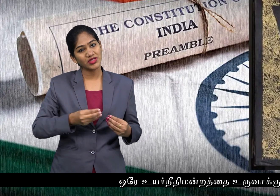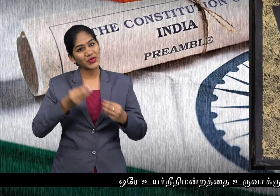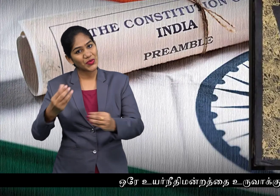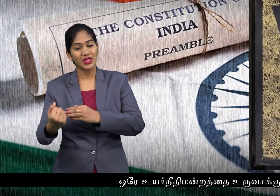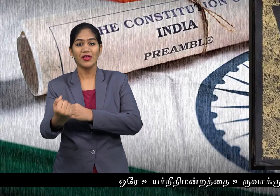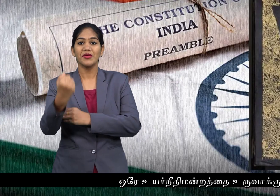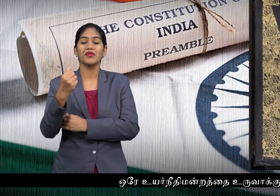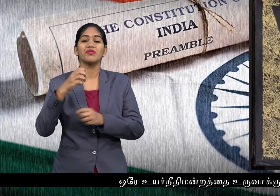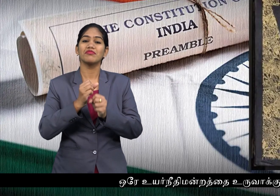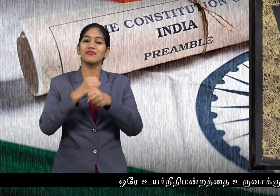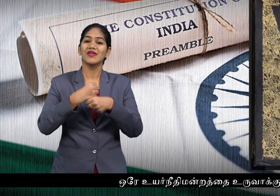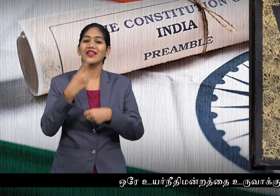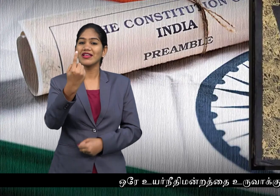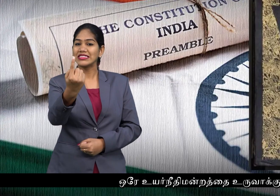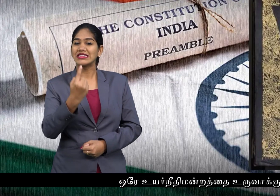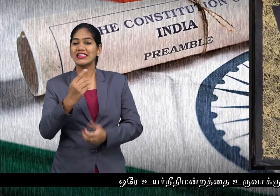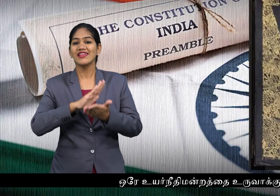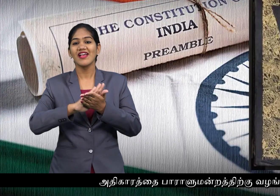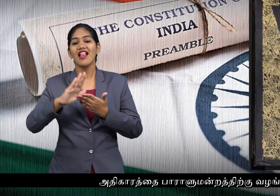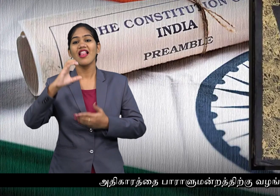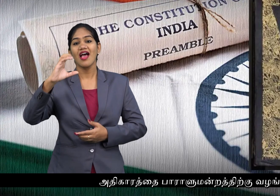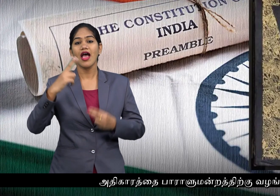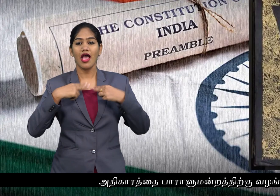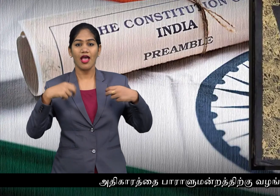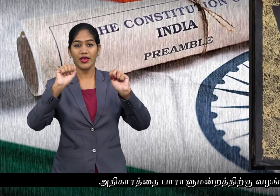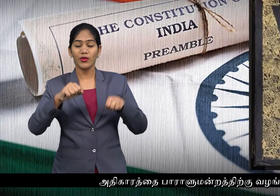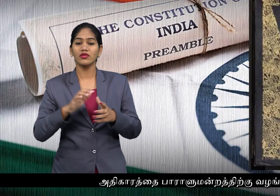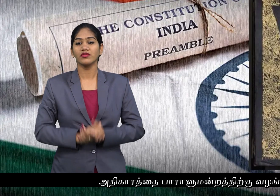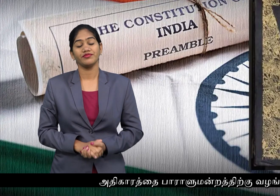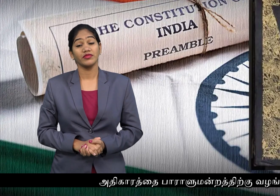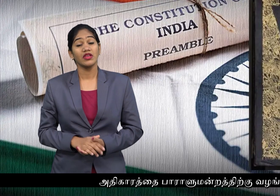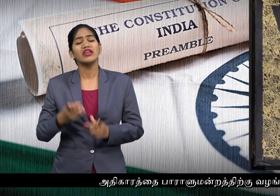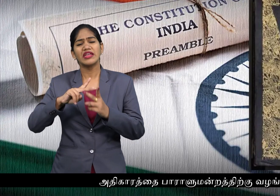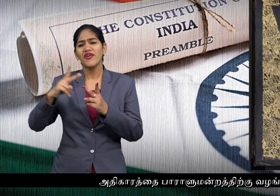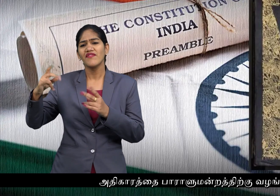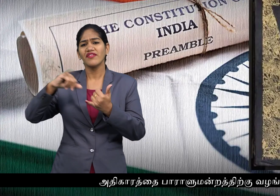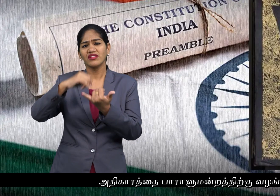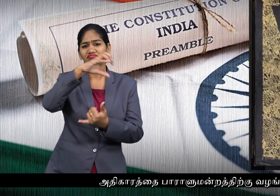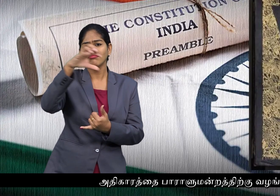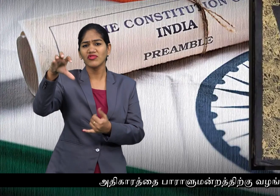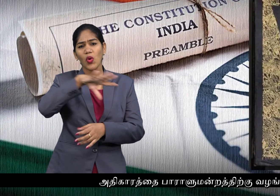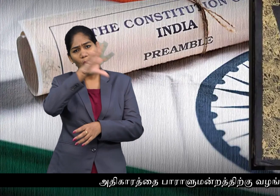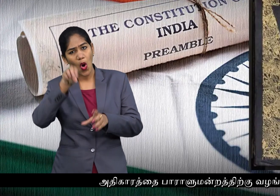பிரதேசத்திற்கு ஒரே நீதிமன்றத்தை உருவாக்கும் அதிகாரத்தை பாராளுமன்றத்திற்கு வழங்கியது.